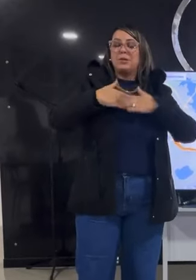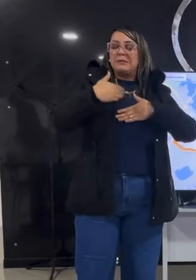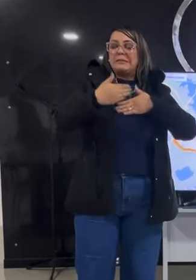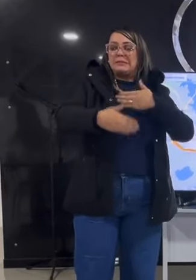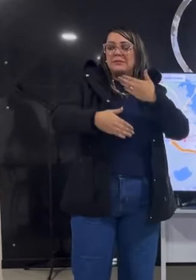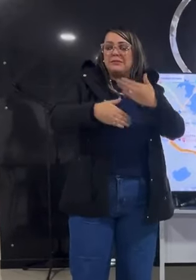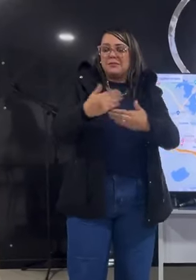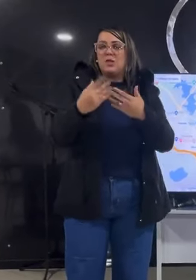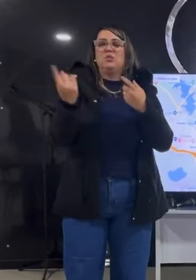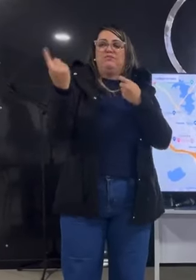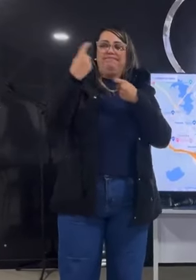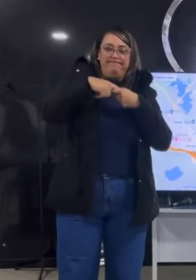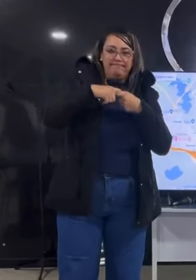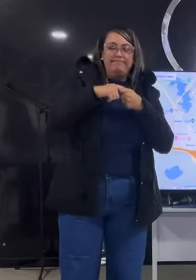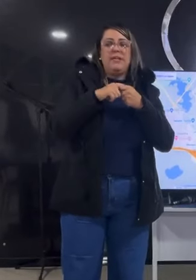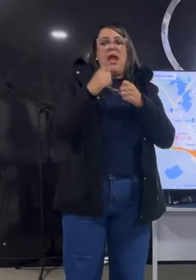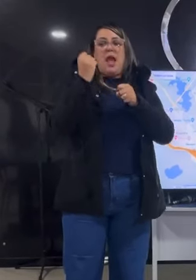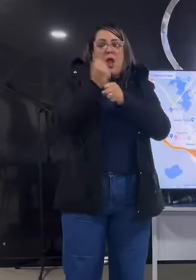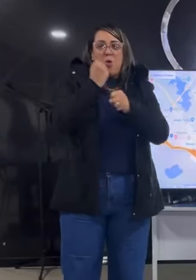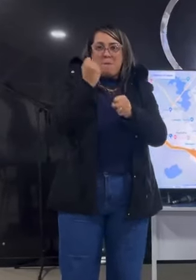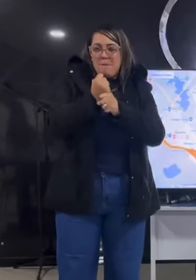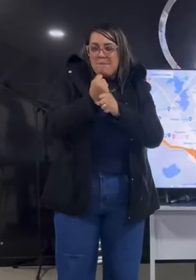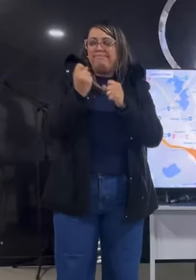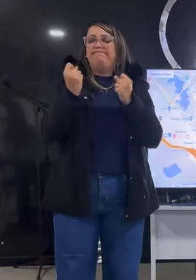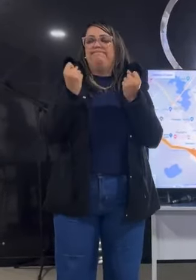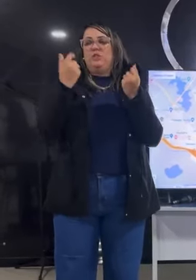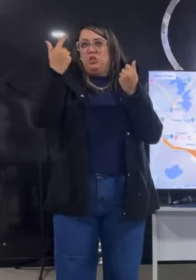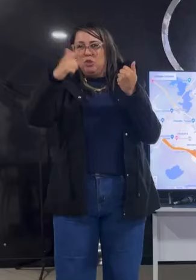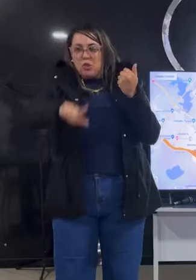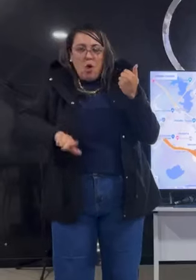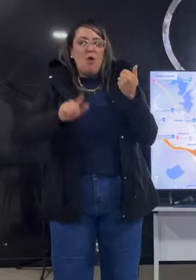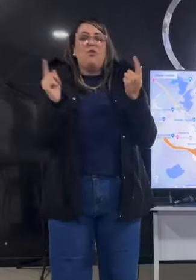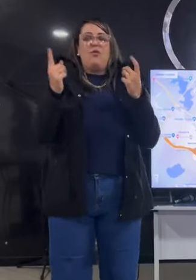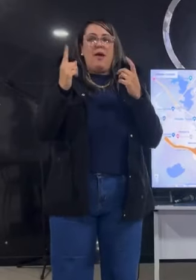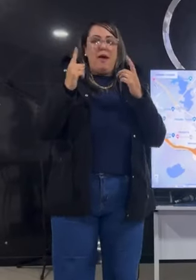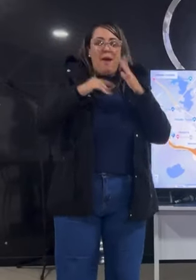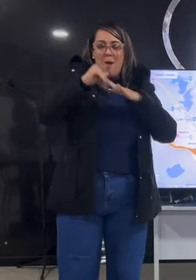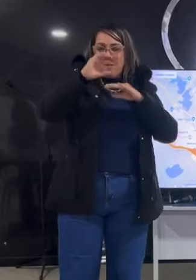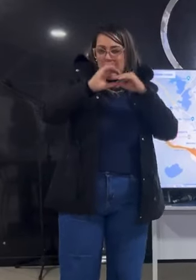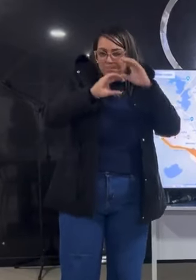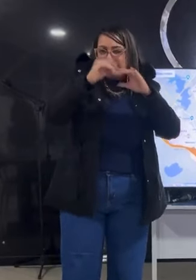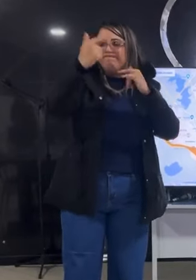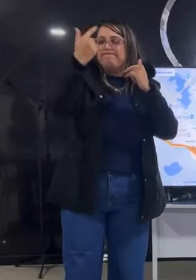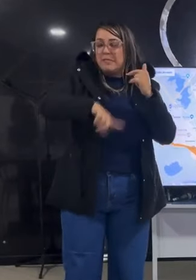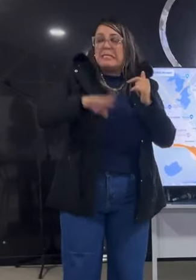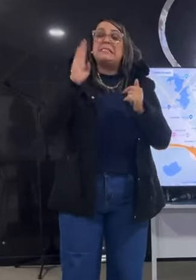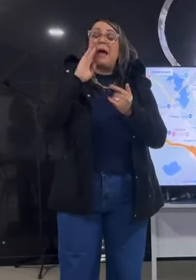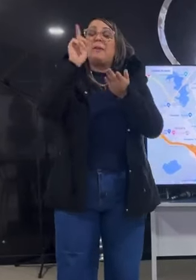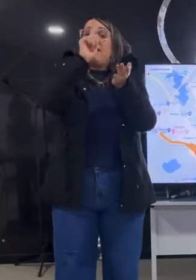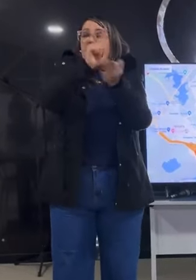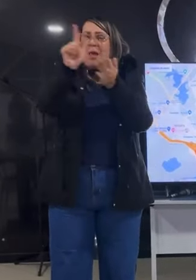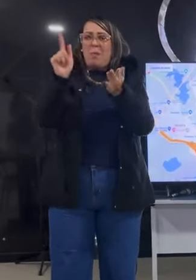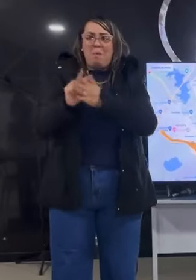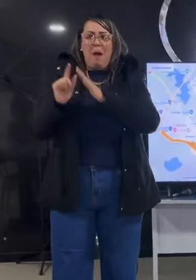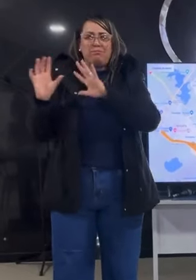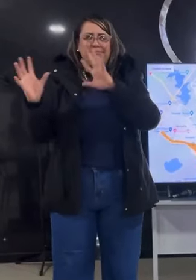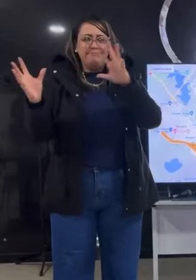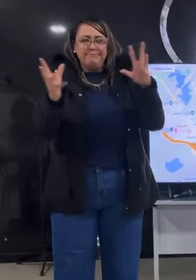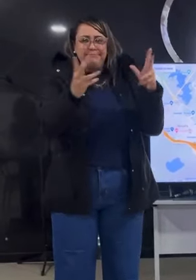de recuperação a gente sabe de limpeza a gente sabe que é um processo de muito trabalho o governador do